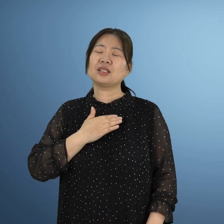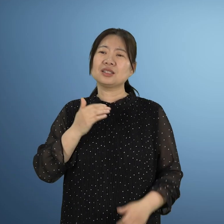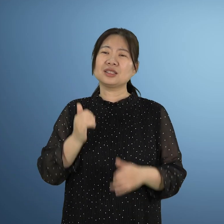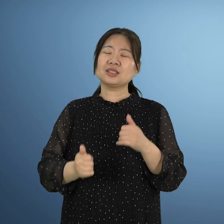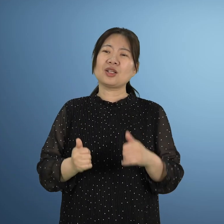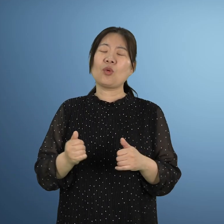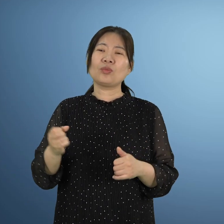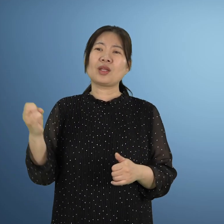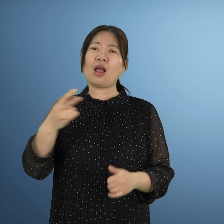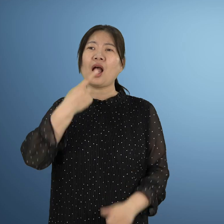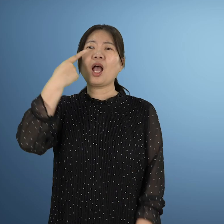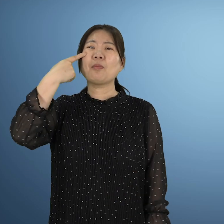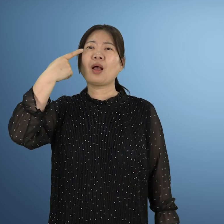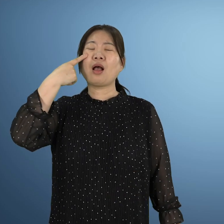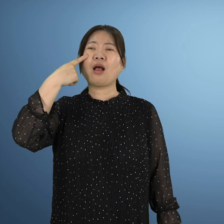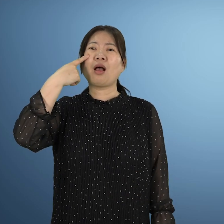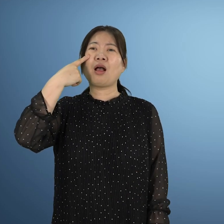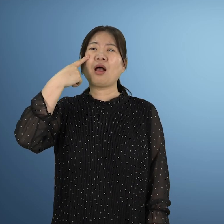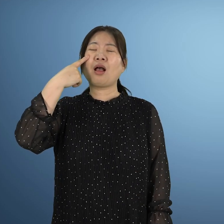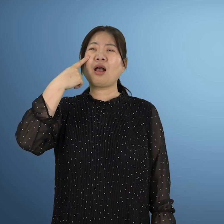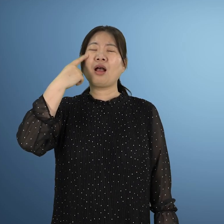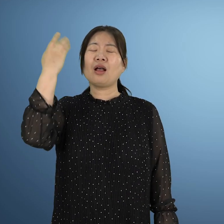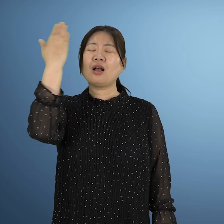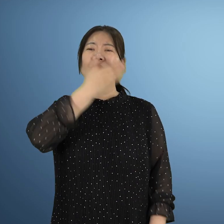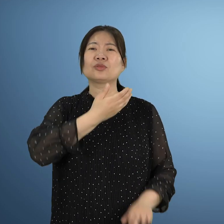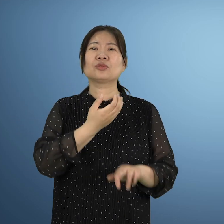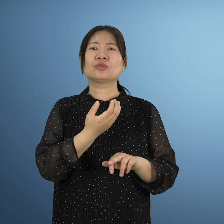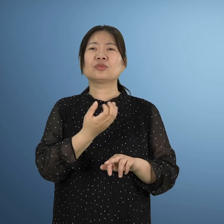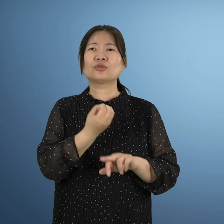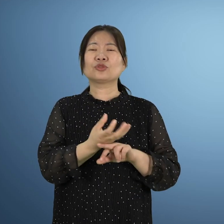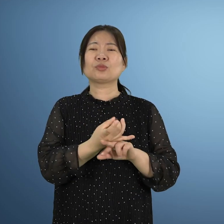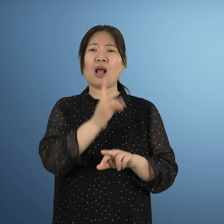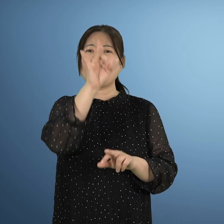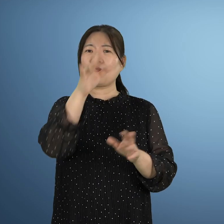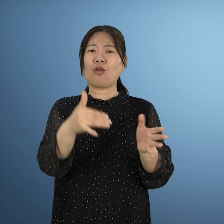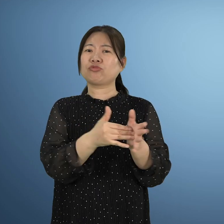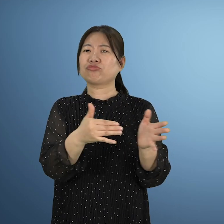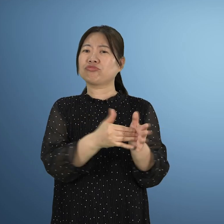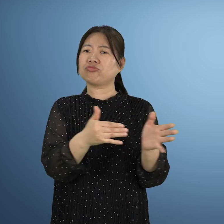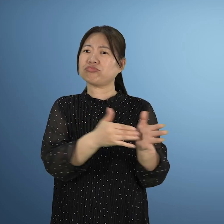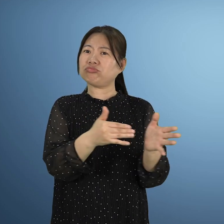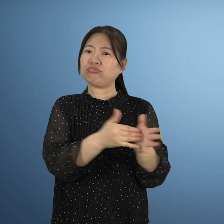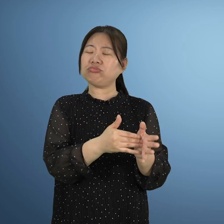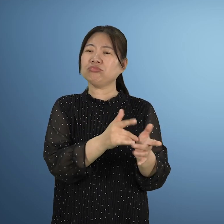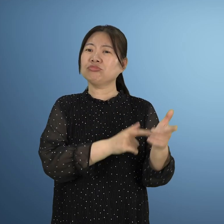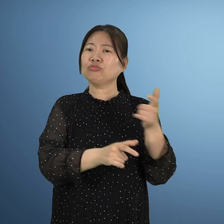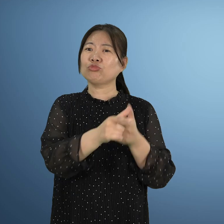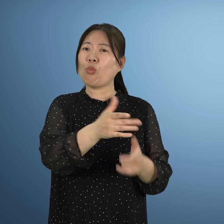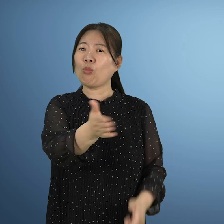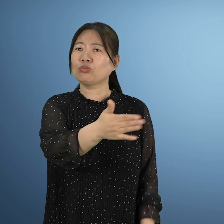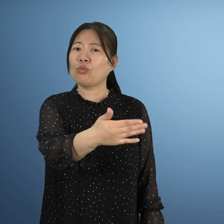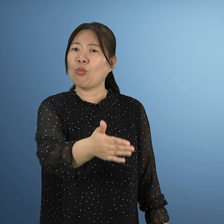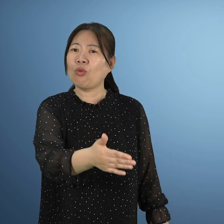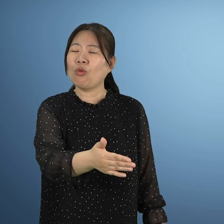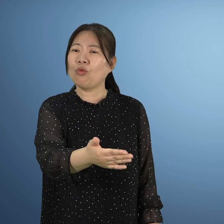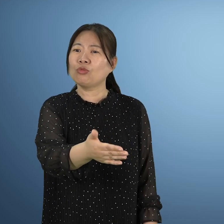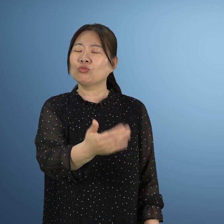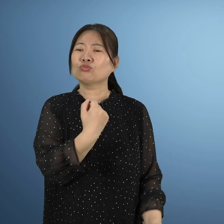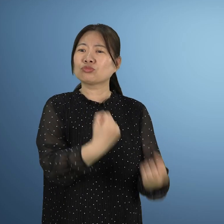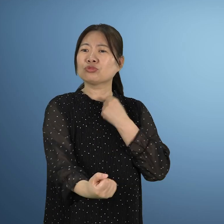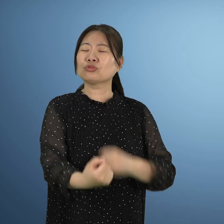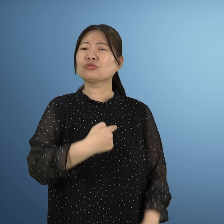보시면 순금 밖에는 없다는 것을 아실 수 있을 텐데 하나님 나한테 왜